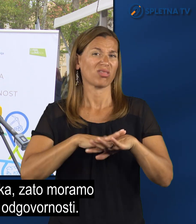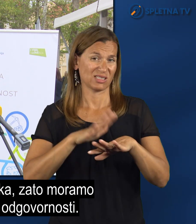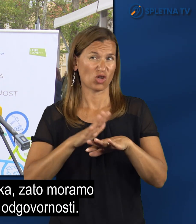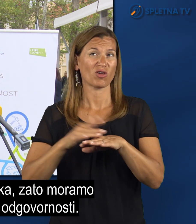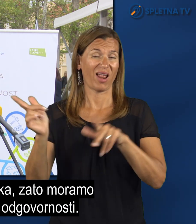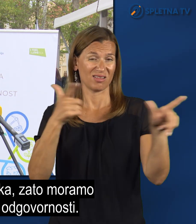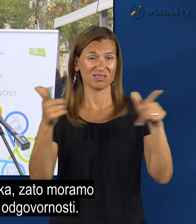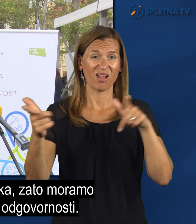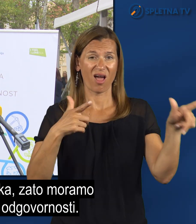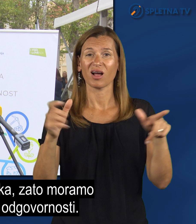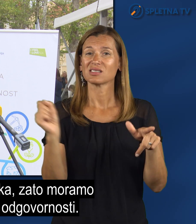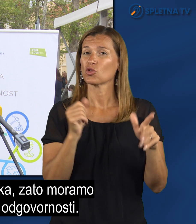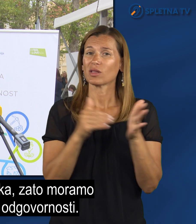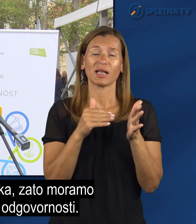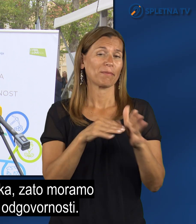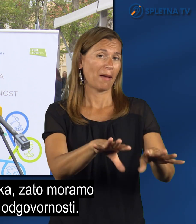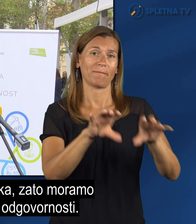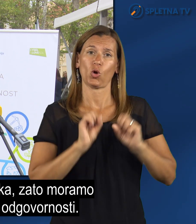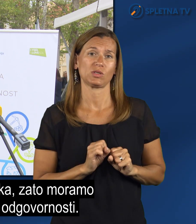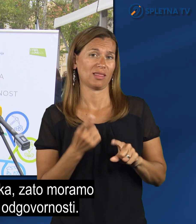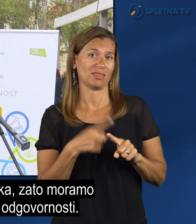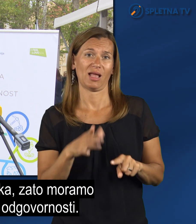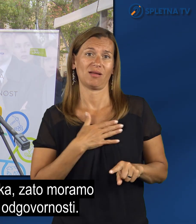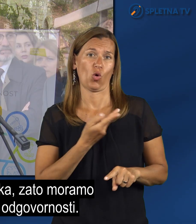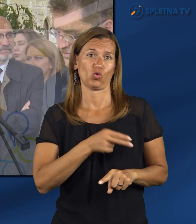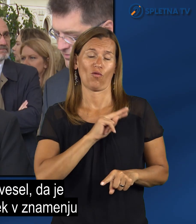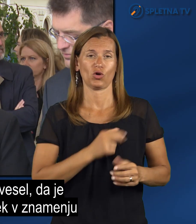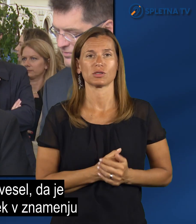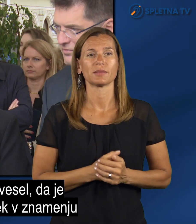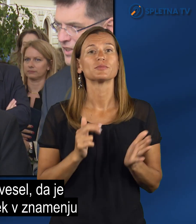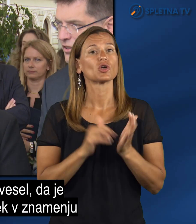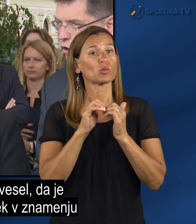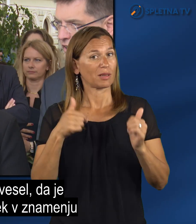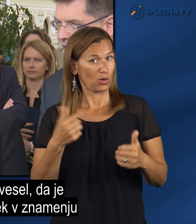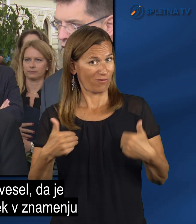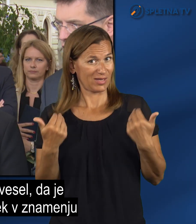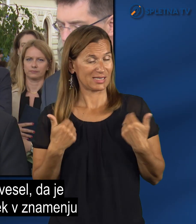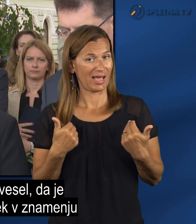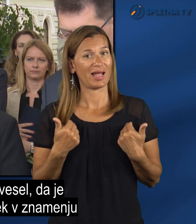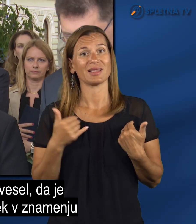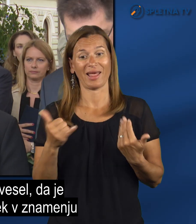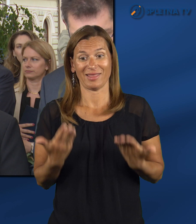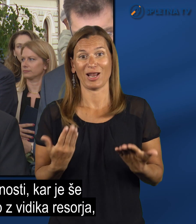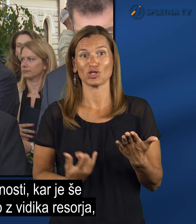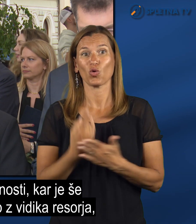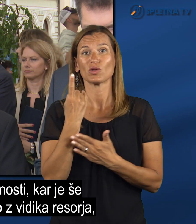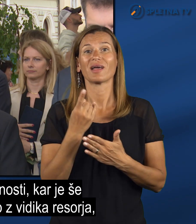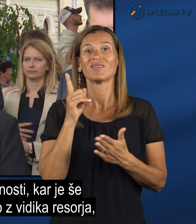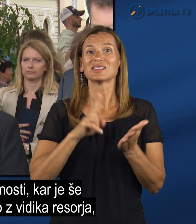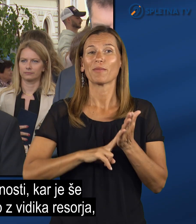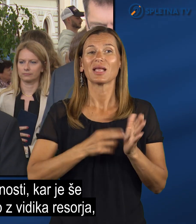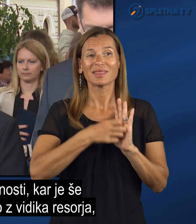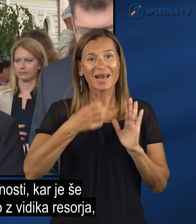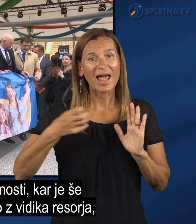onesnaževalec zraka, zato moramo prevzeti del svoje odgovornosti. Posebej sem vesel, da je današnji dogodek v znamenju